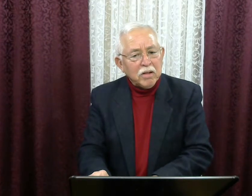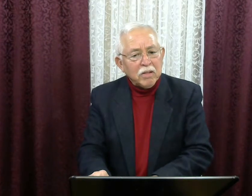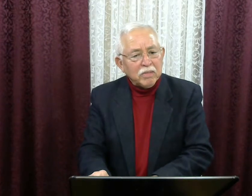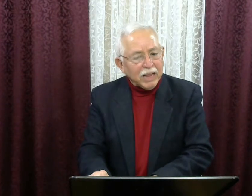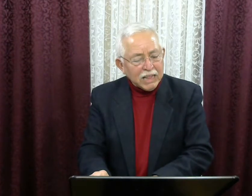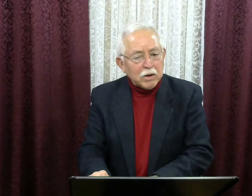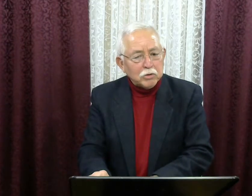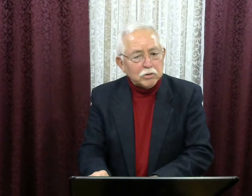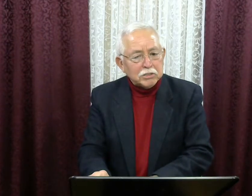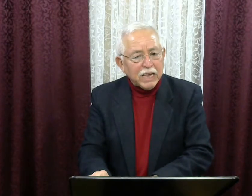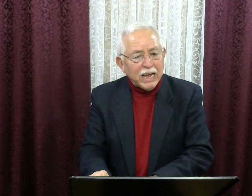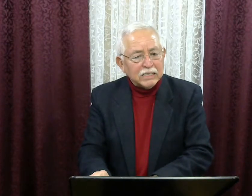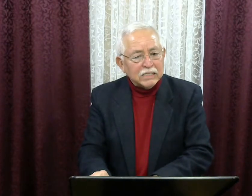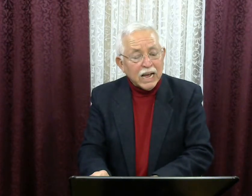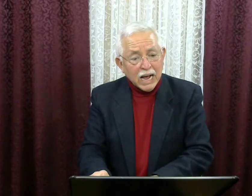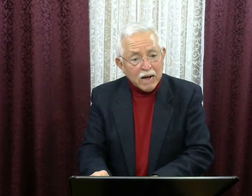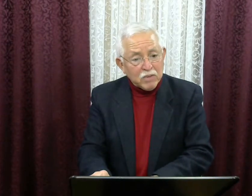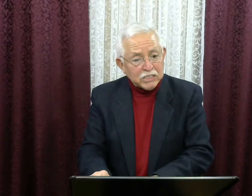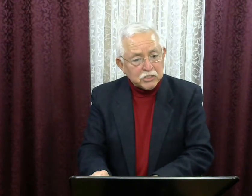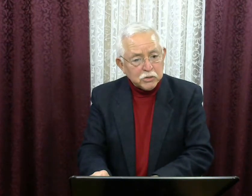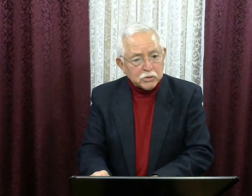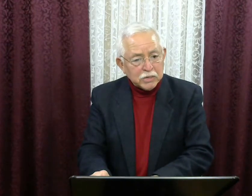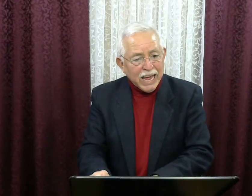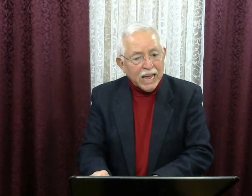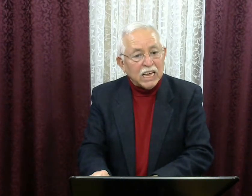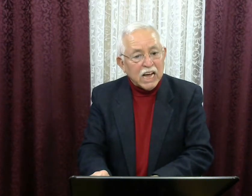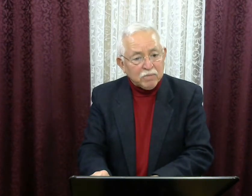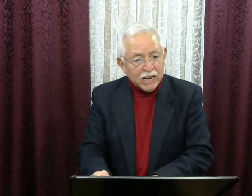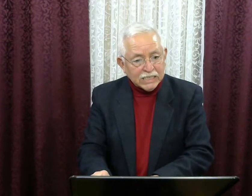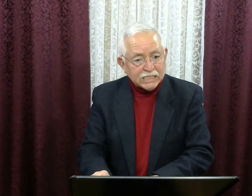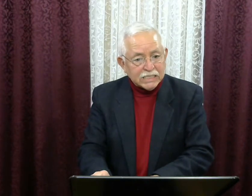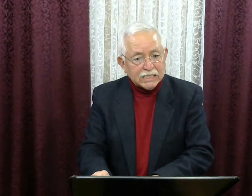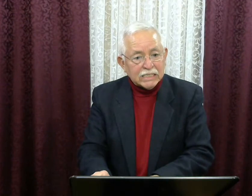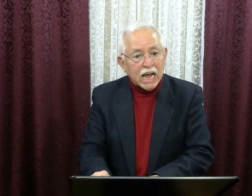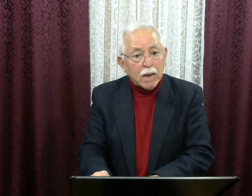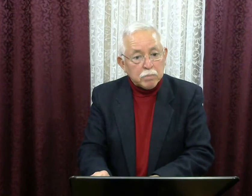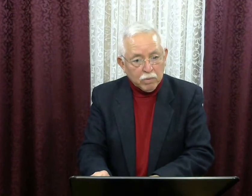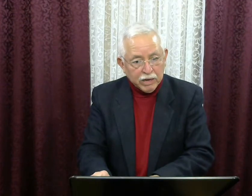de cada uno de ustedes. God bless you and God bless America.